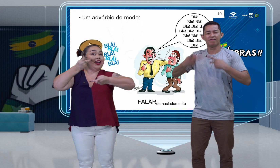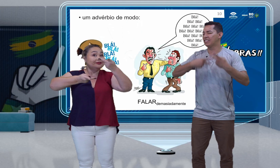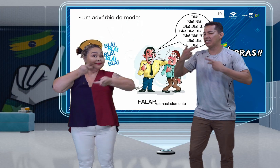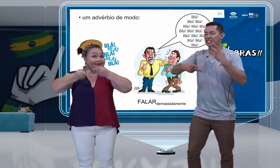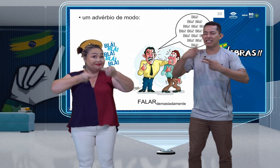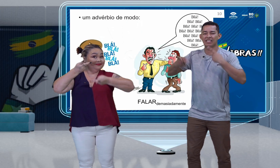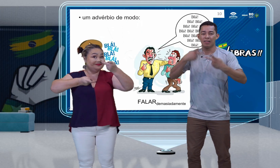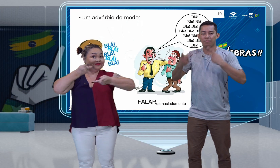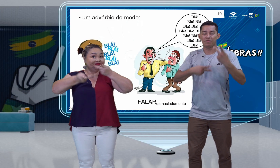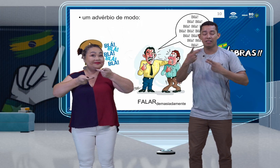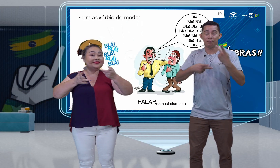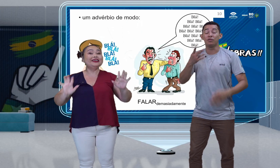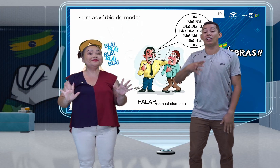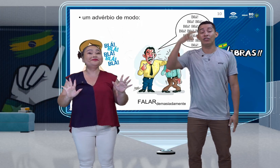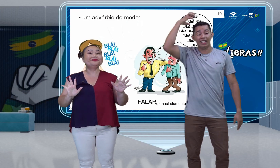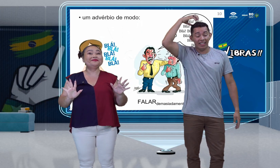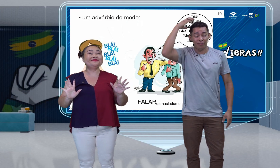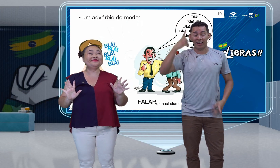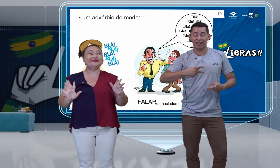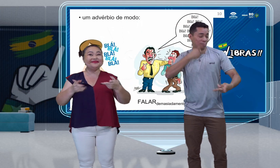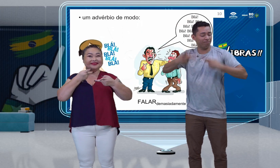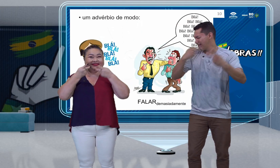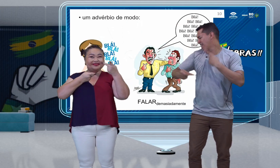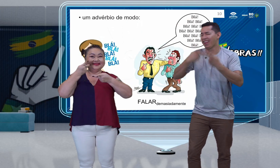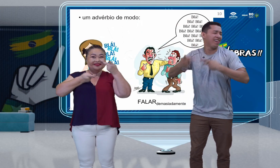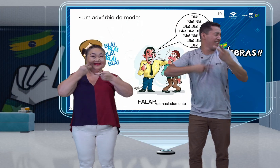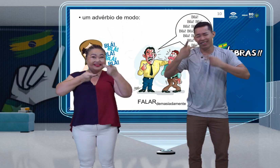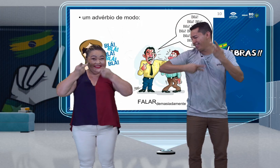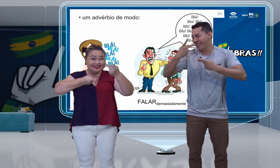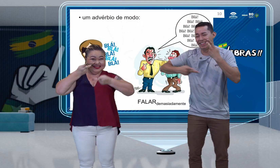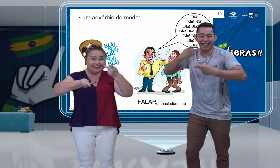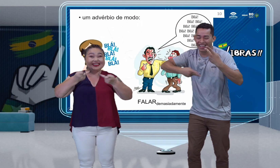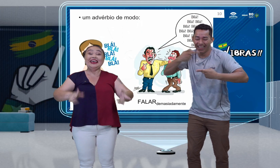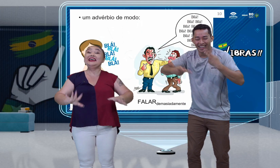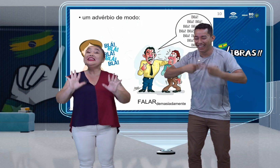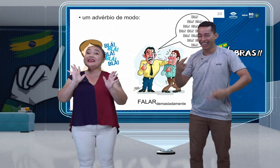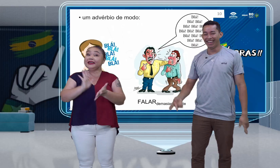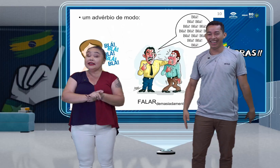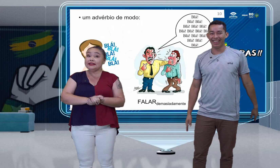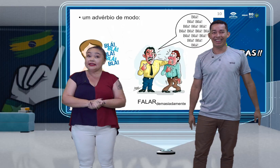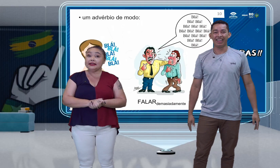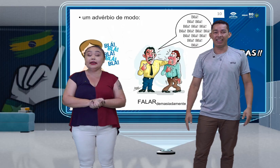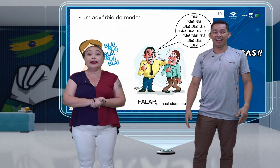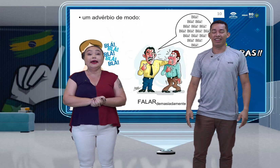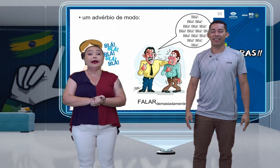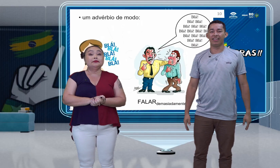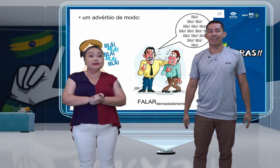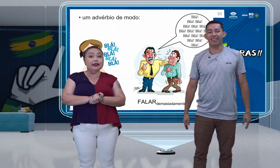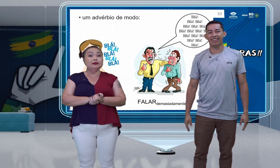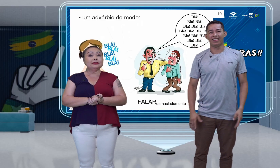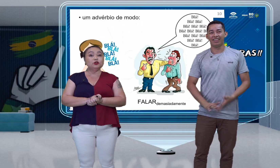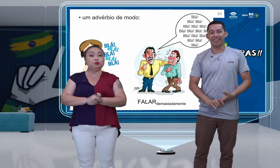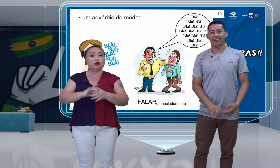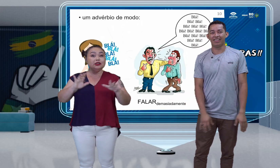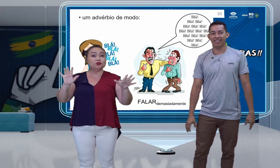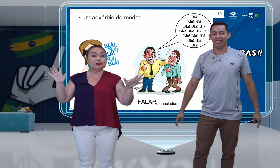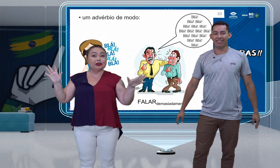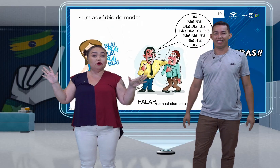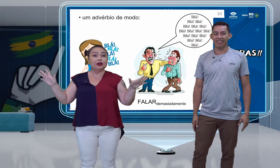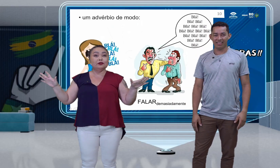falar. Professora Aldelina falando. E tem esse aqui. Tem assim, os políticos que agora, quando